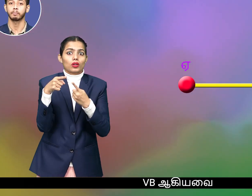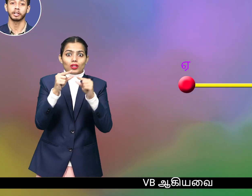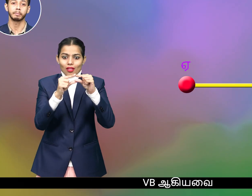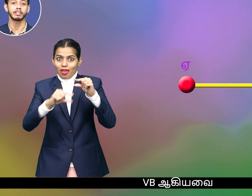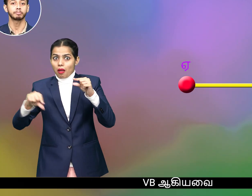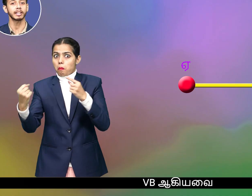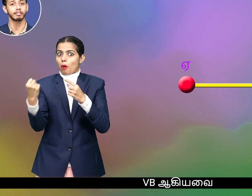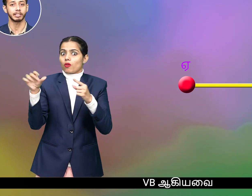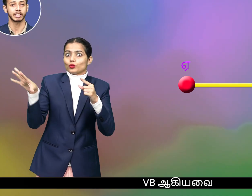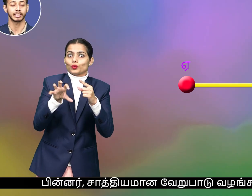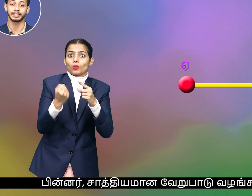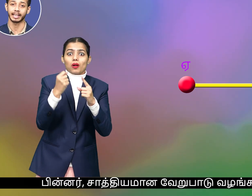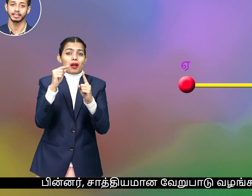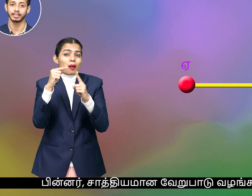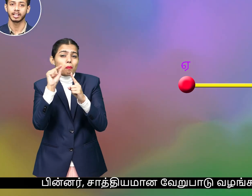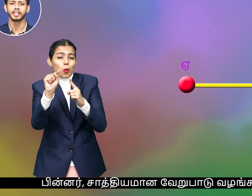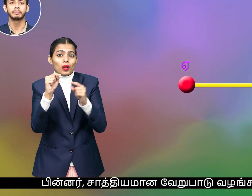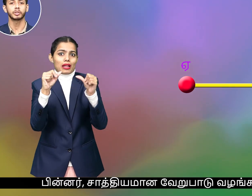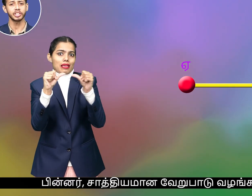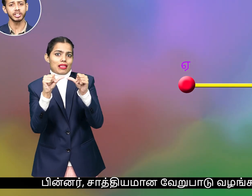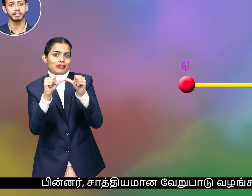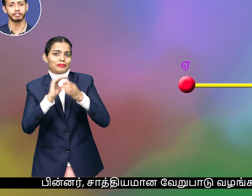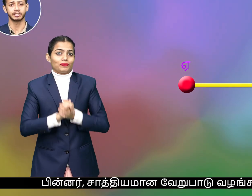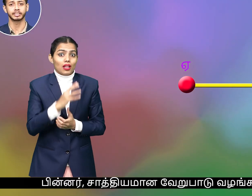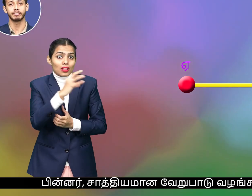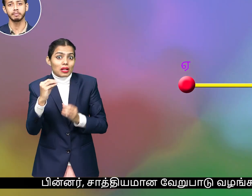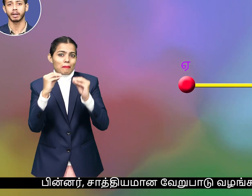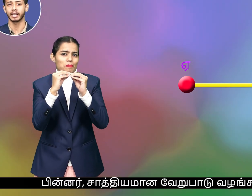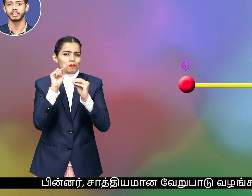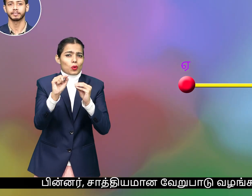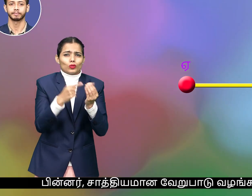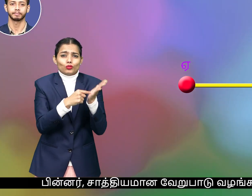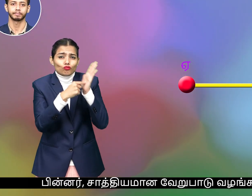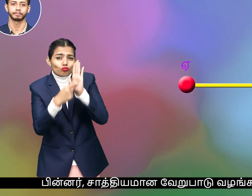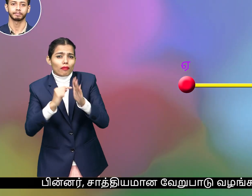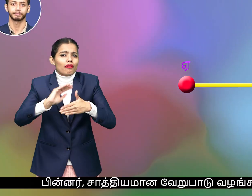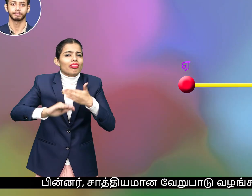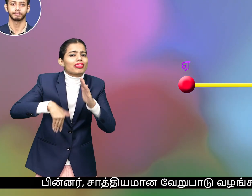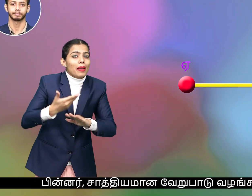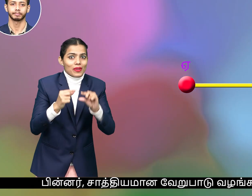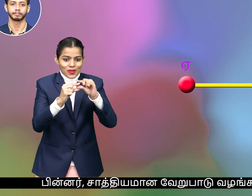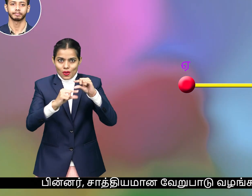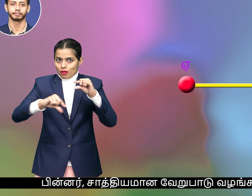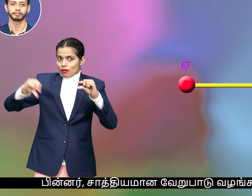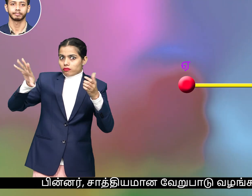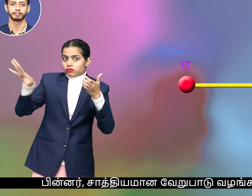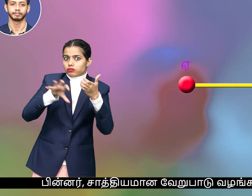VB ஆகியவை முறையே A மற்றும் B புள்ளிகளில் உள்ள மின் ஆற்றலை